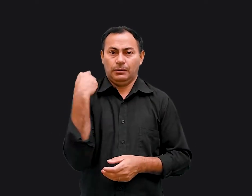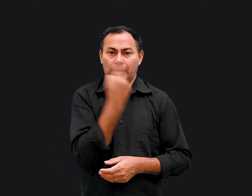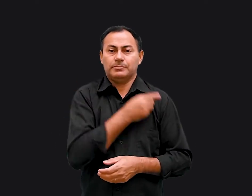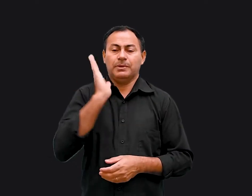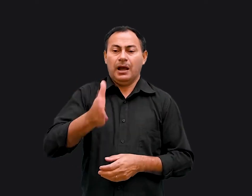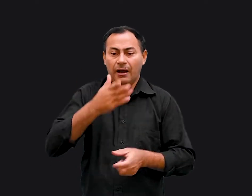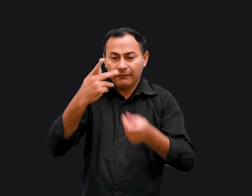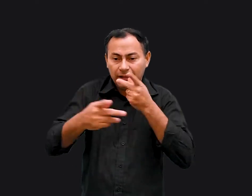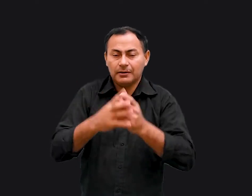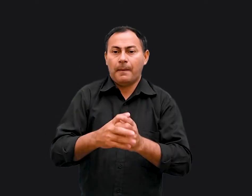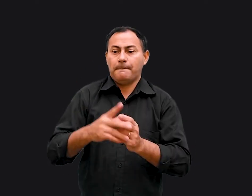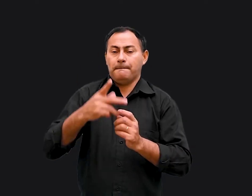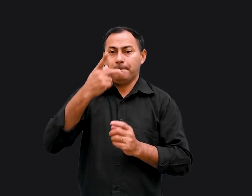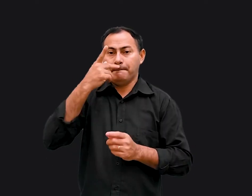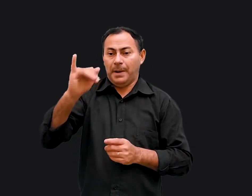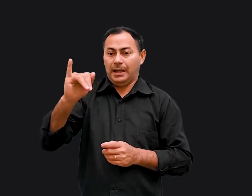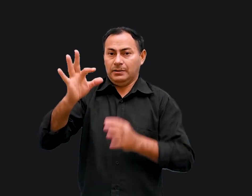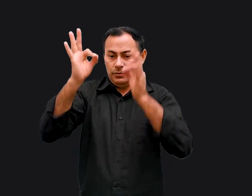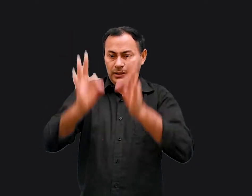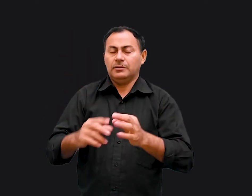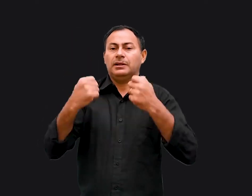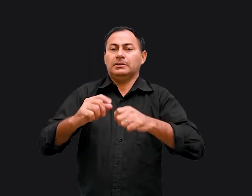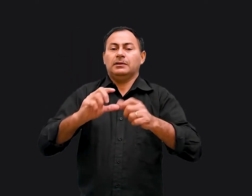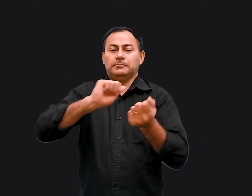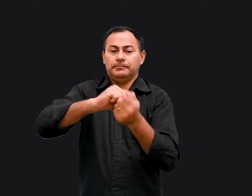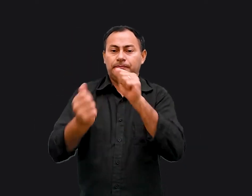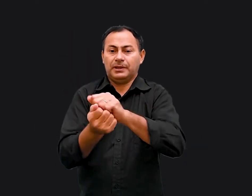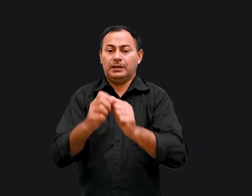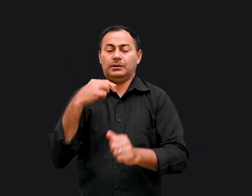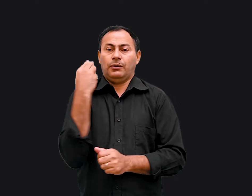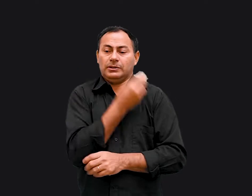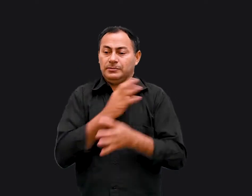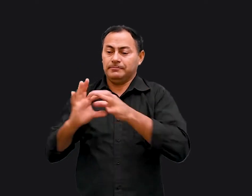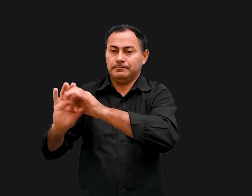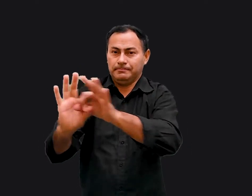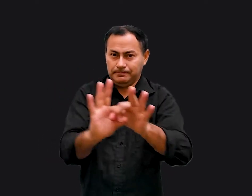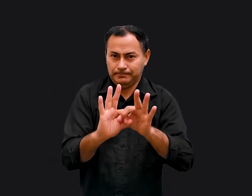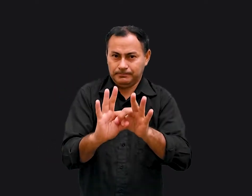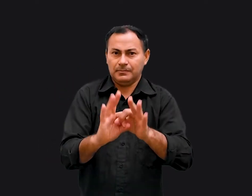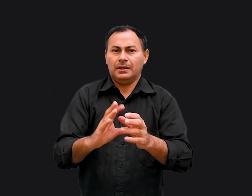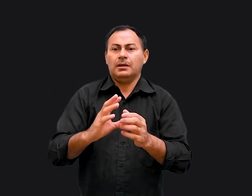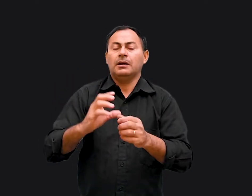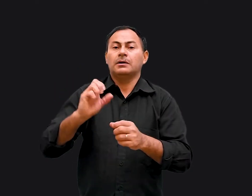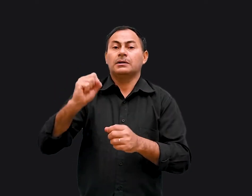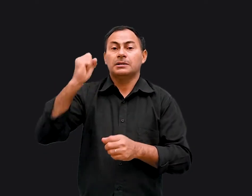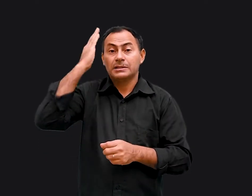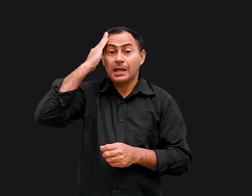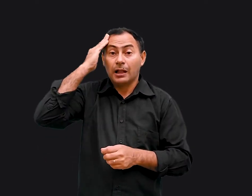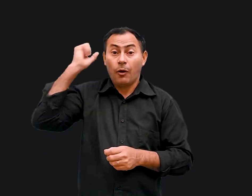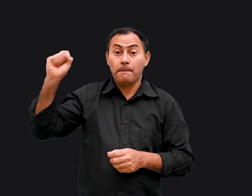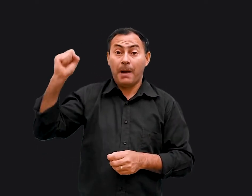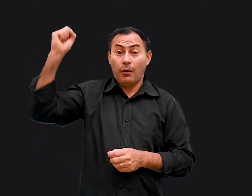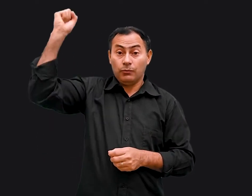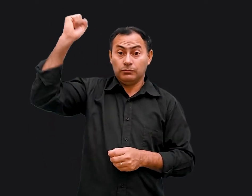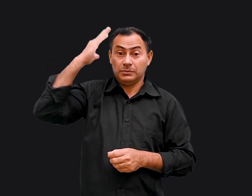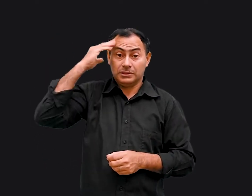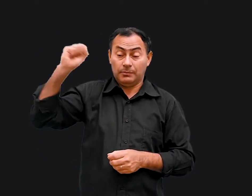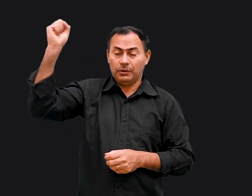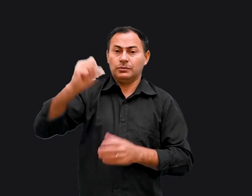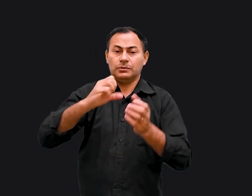para sermos pais adequados dependemos muito da adequação de nossa parceria. Salomão fala, no Salmo 127,